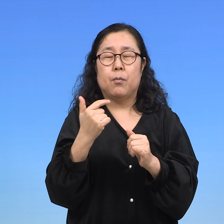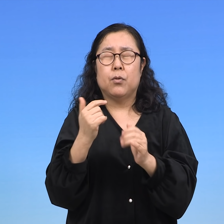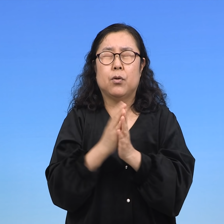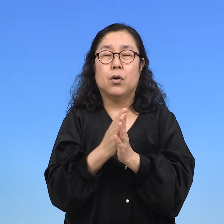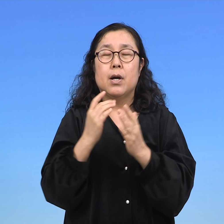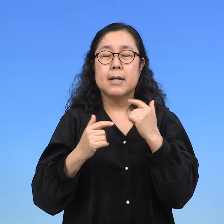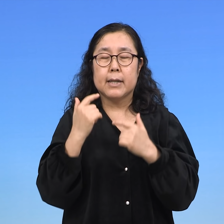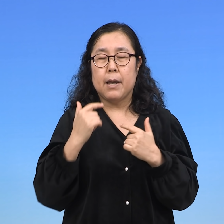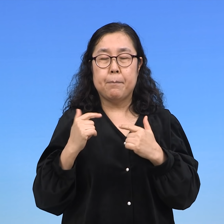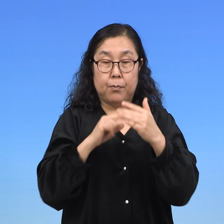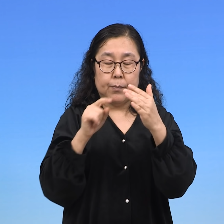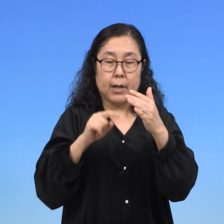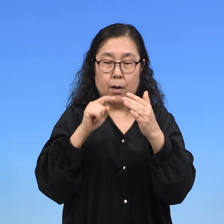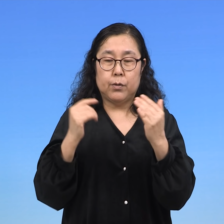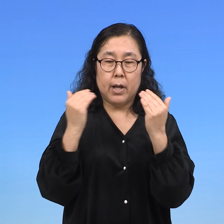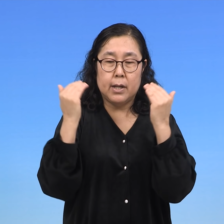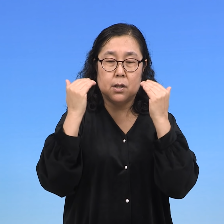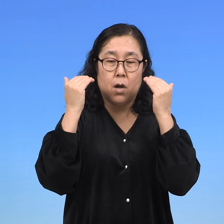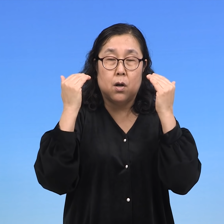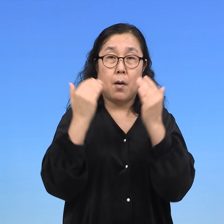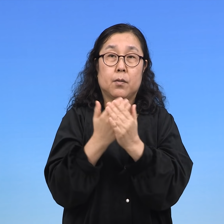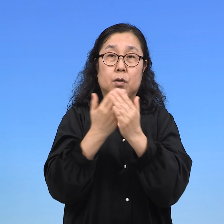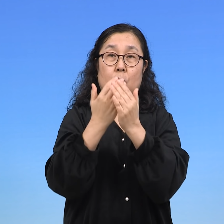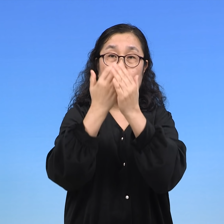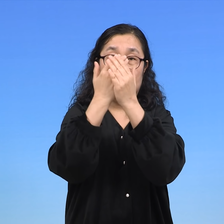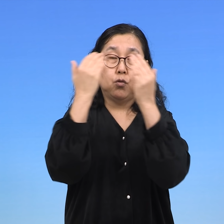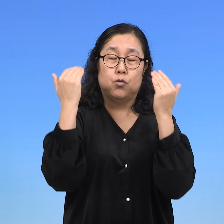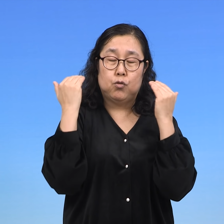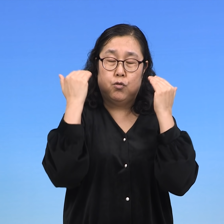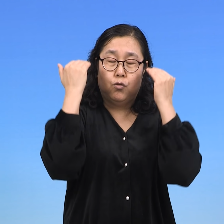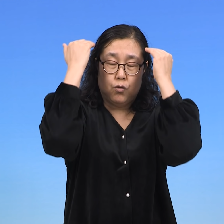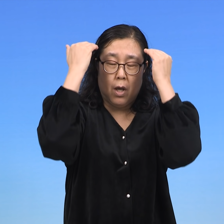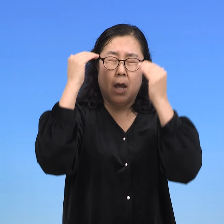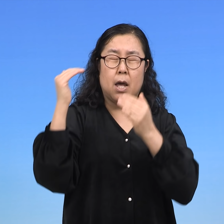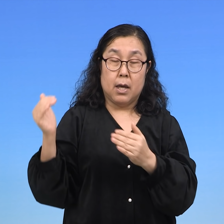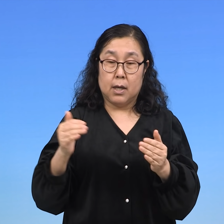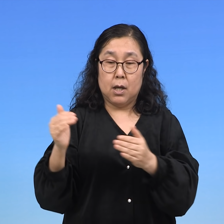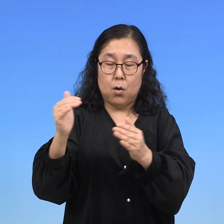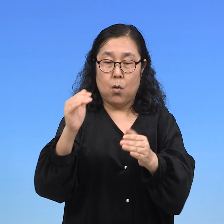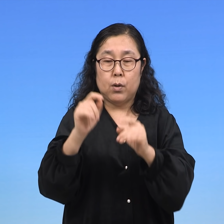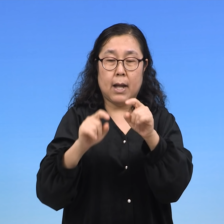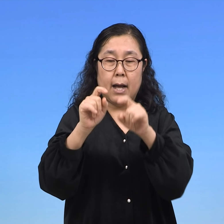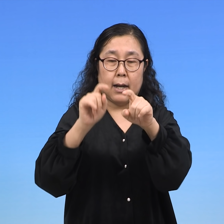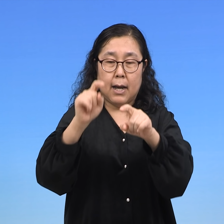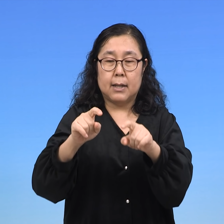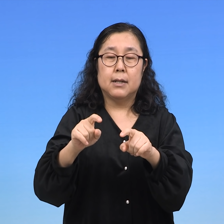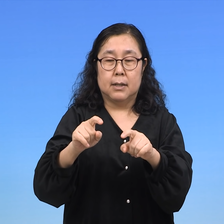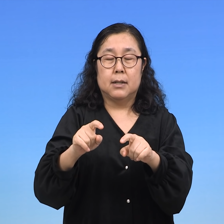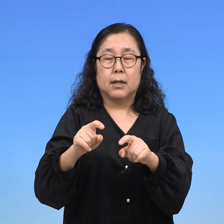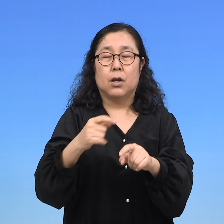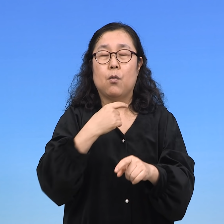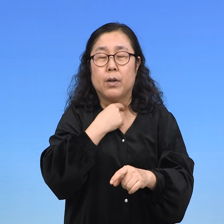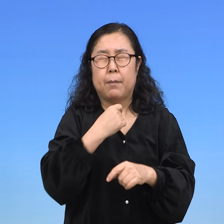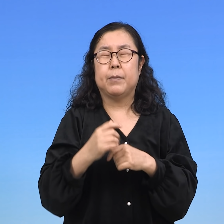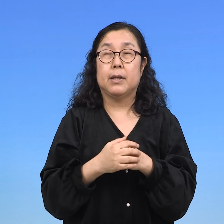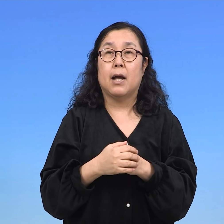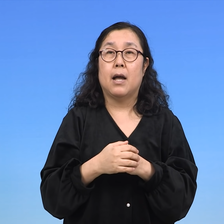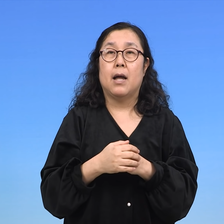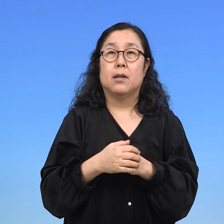너무나 기쁜 가운데 성숙의 길로 나아가는 재료가 되고 도구가 될 줄로 믿습니다. 가평 우리 마을을 꿈을